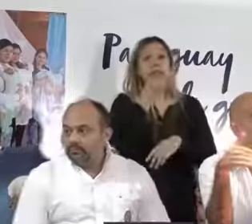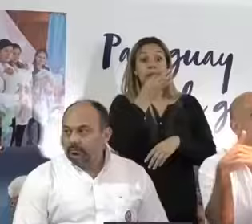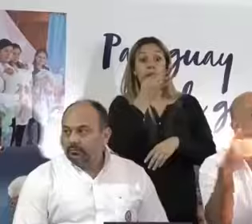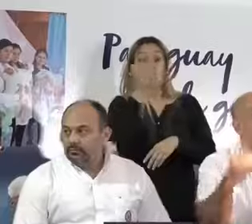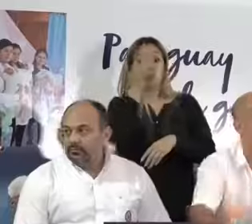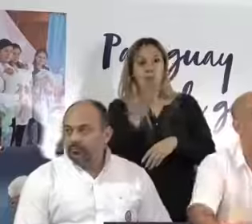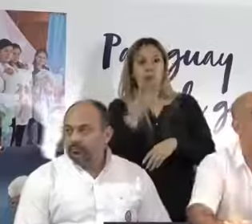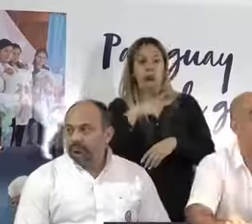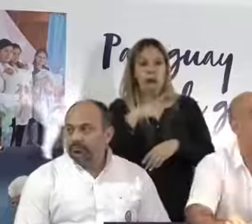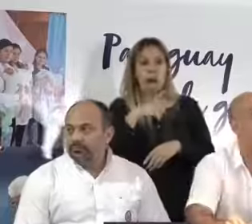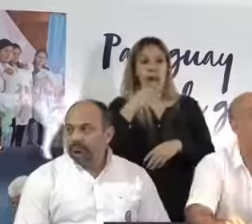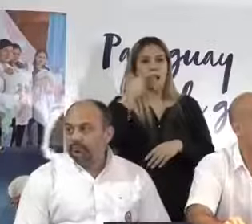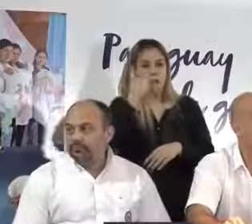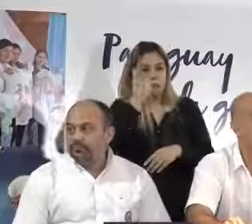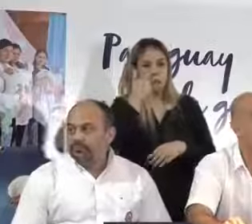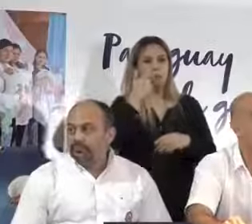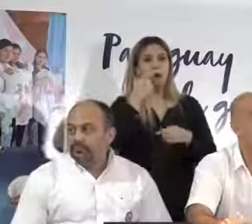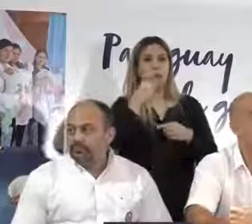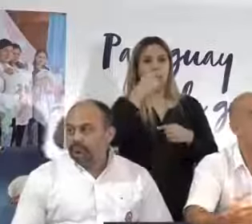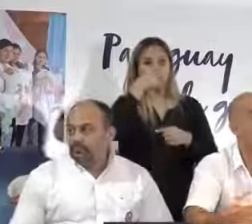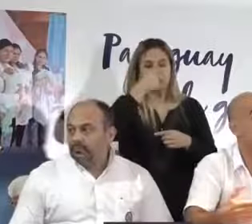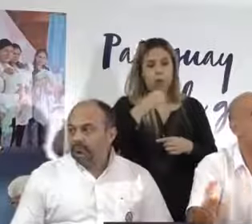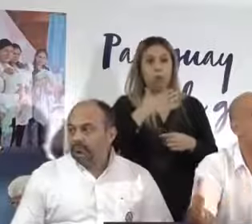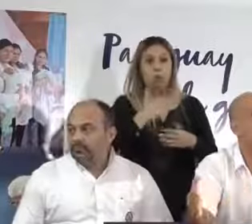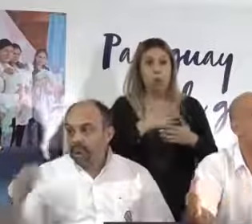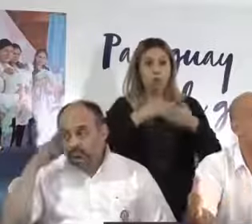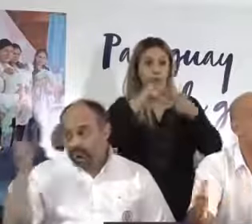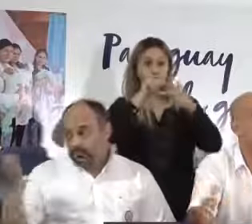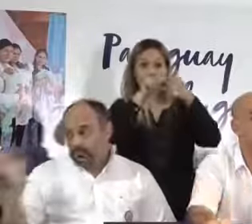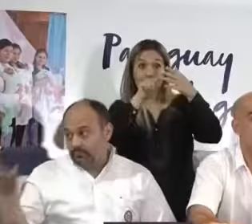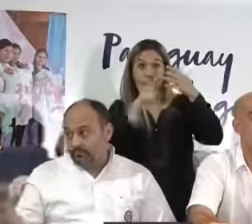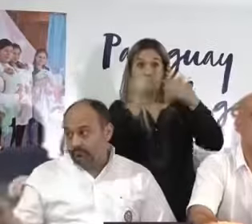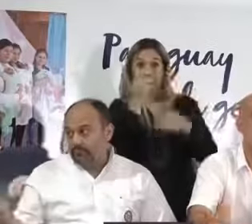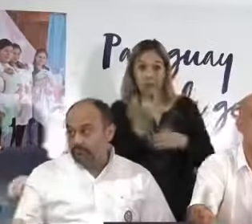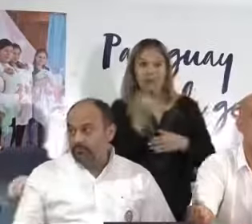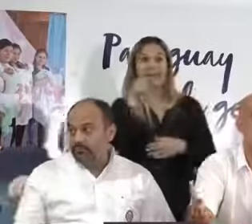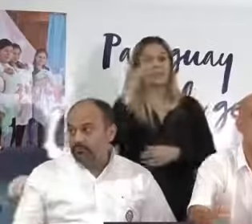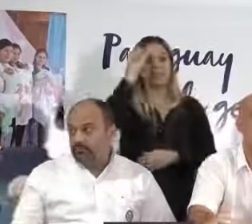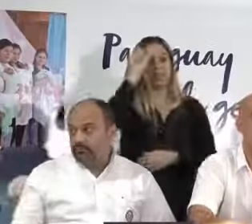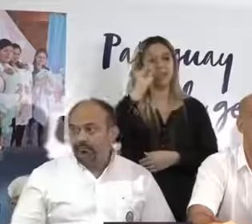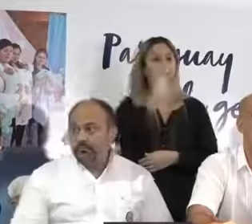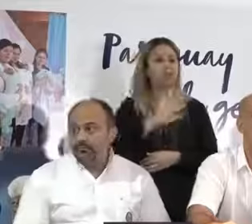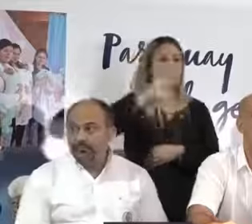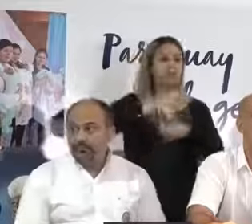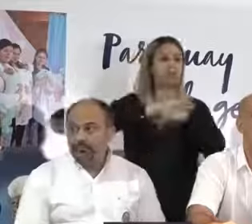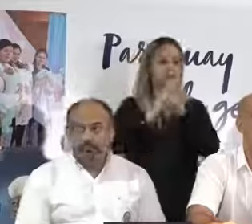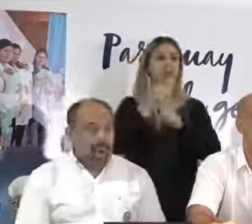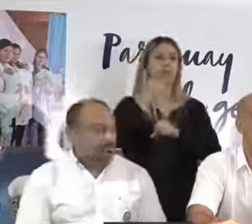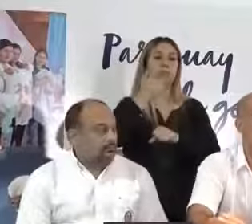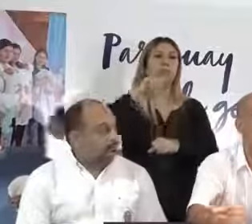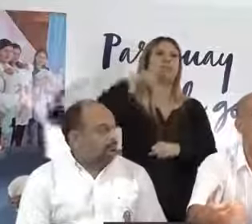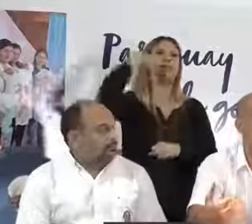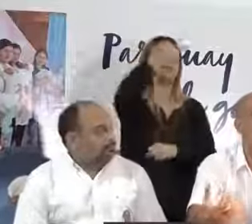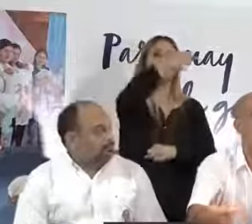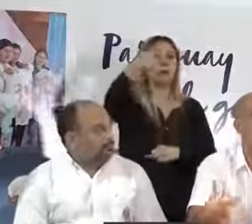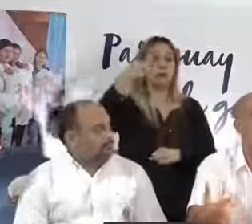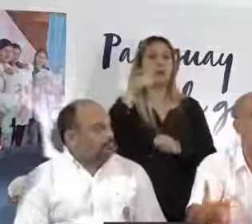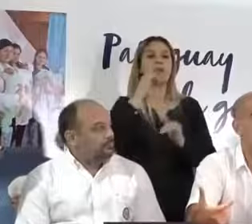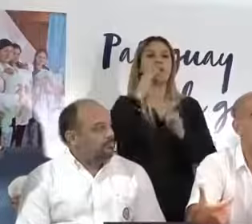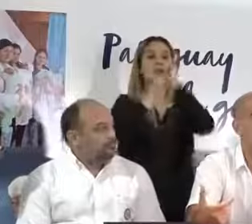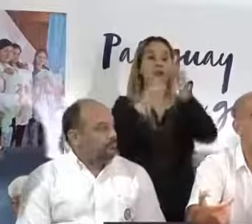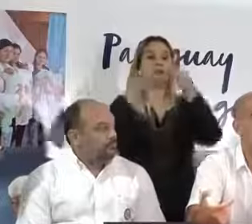desde, digamos, el reporte de los casos y va a seguir haciéndolo durante las próximas semanas y días. Entonces nosotros